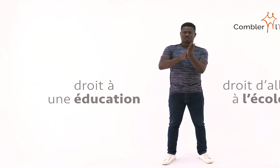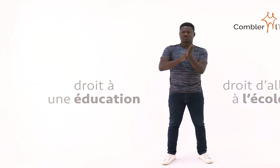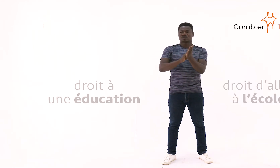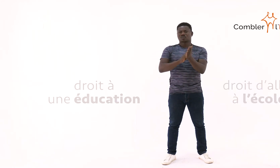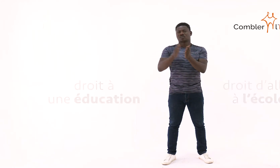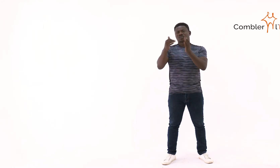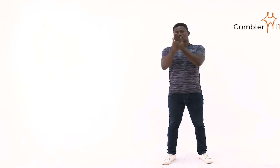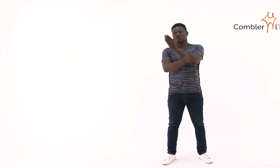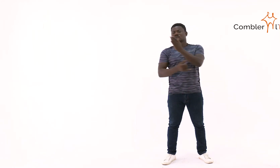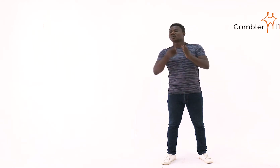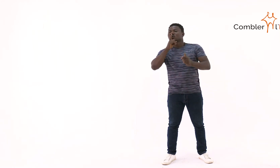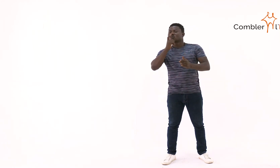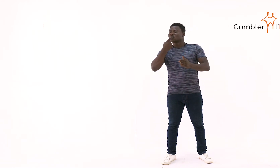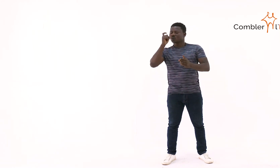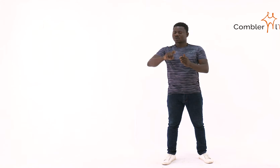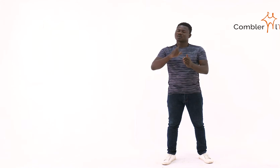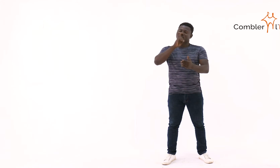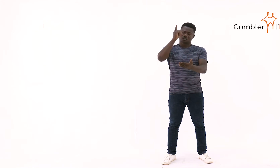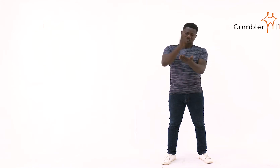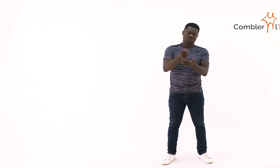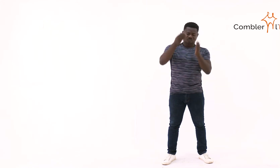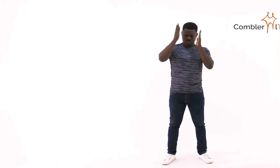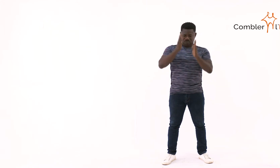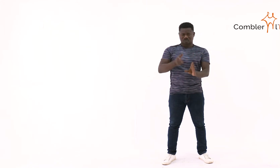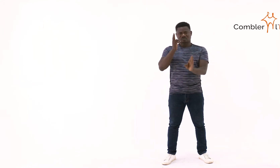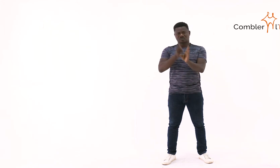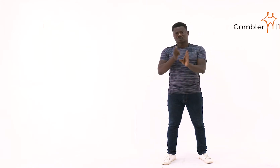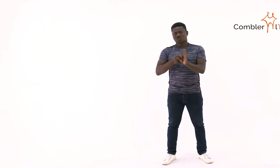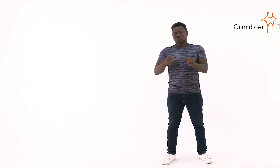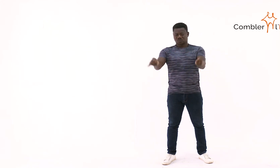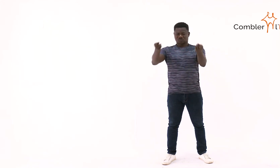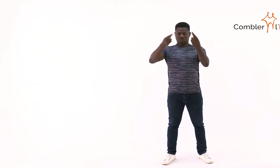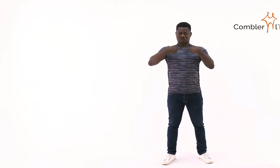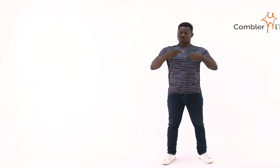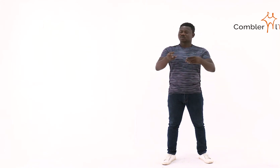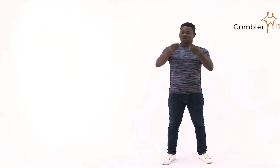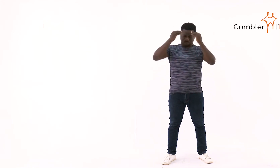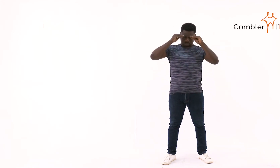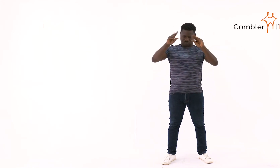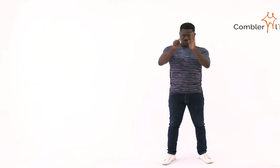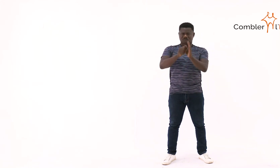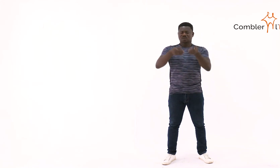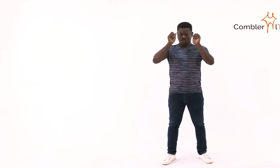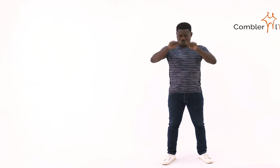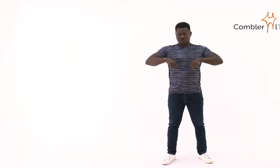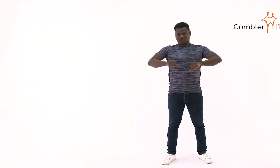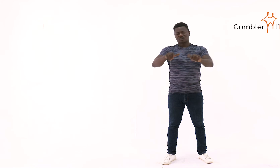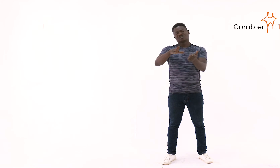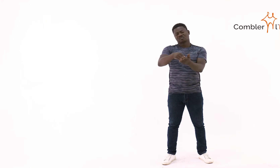doivent s'assurer que les personnes en situation de handicap reçoivent une éducation et peuvent continuer à